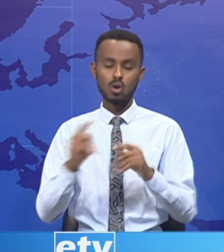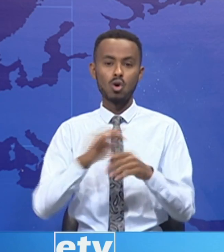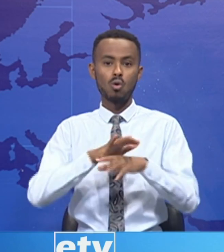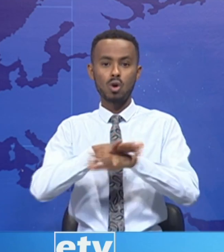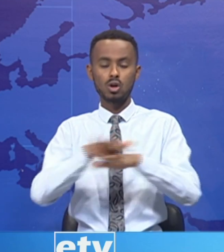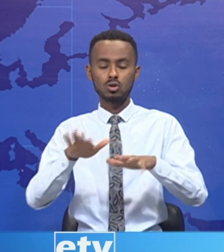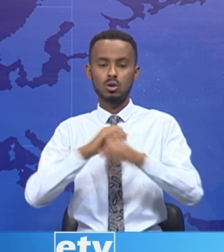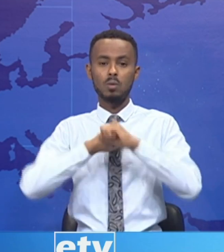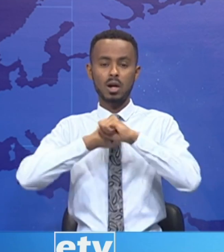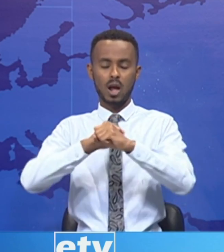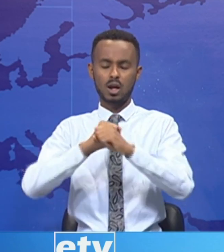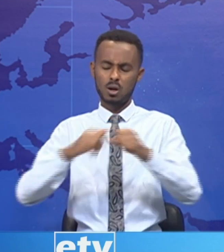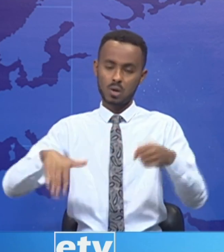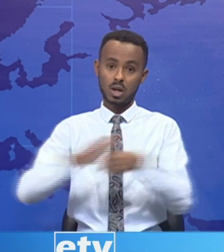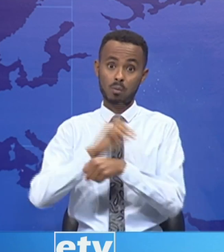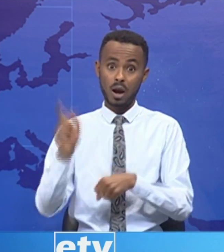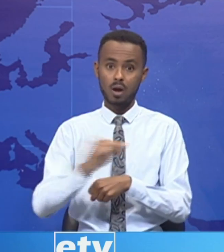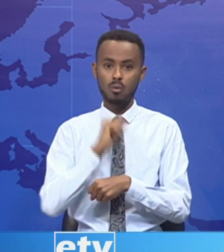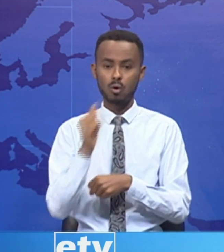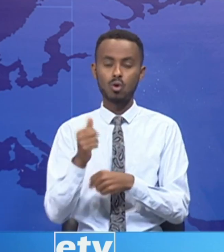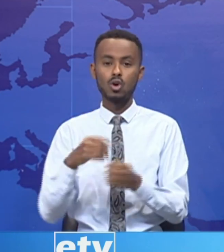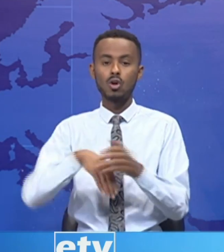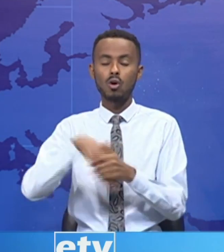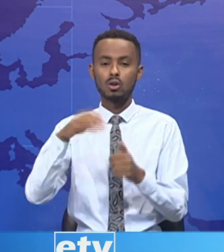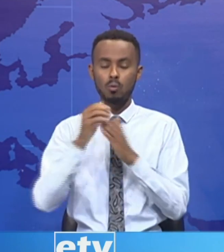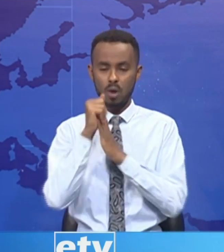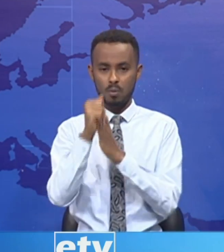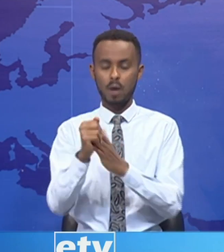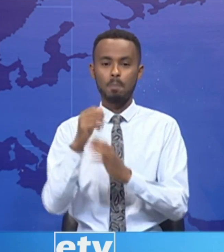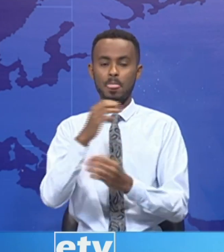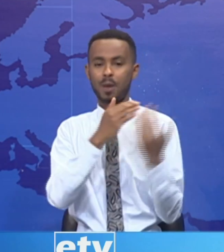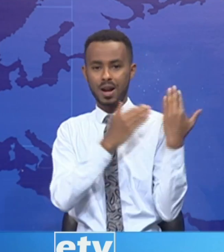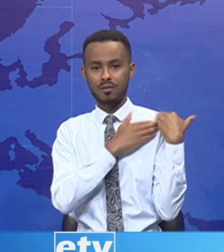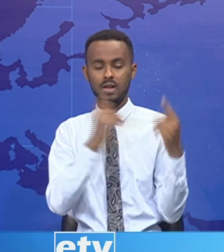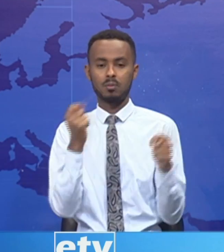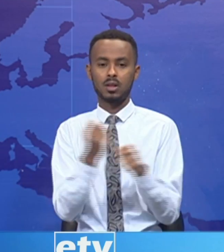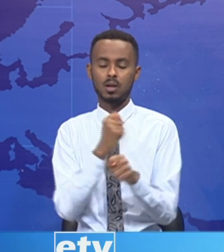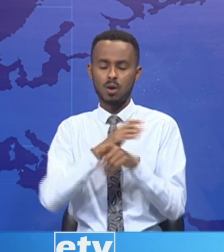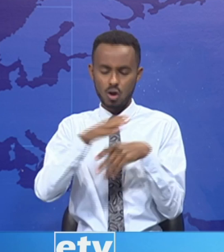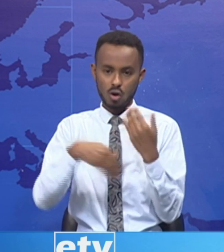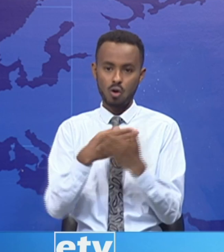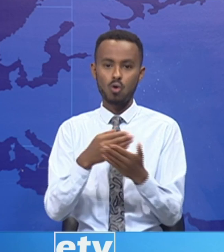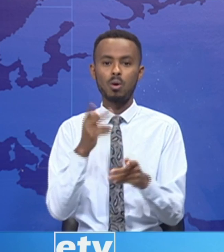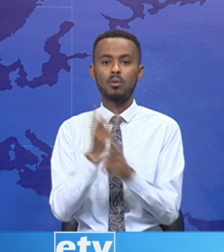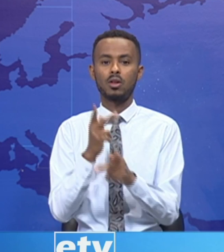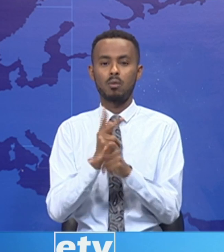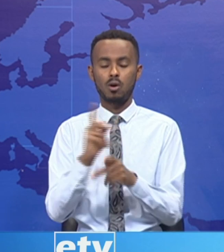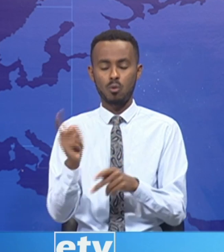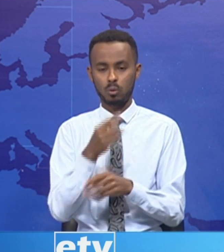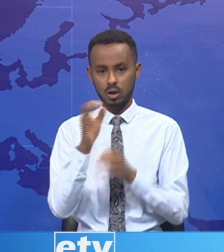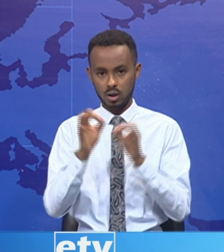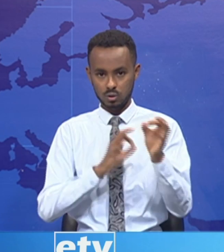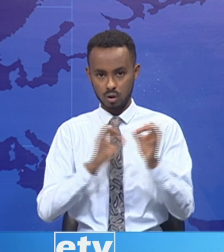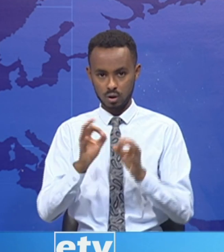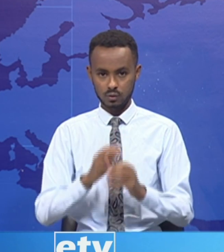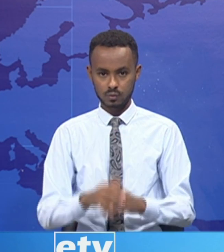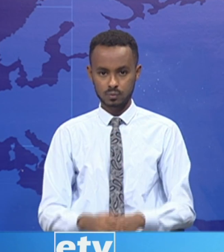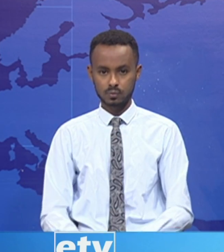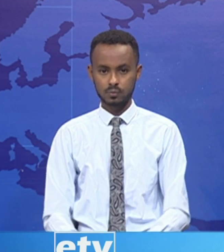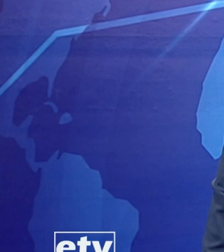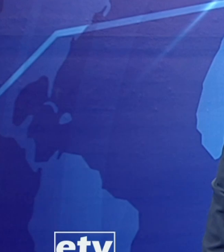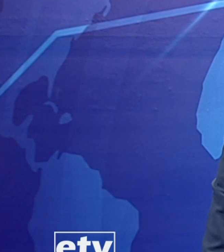ወረርሽኙን ለመከላከል በቂ ባለመሆኑ የወጣውን መመሪያ በኃላፊነት መተግበር ከሁሉም የሚጠበቅ እንደሆነም ተገልጿል።